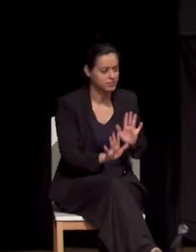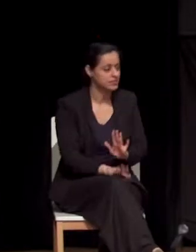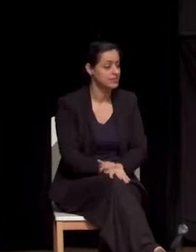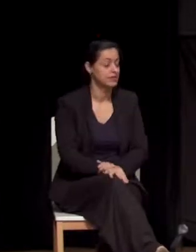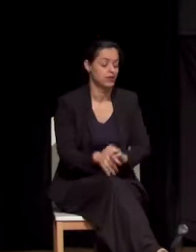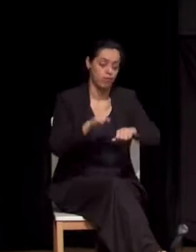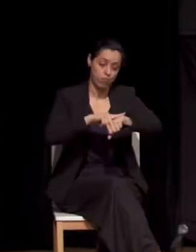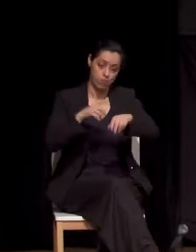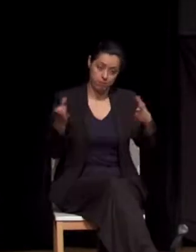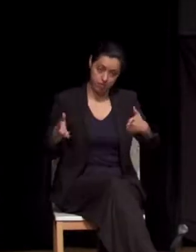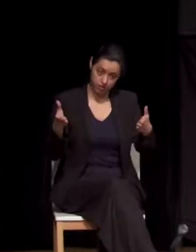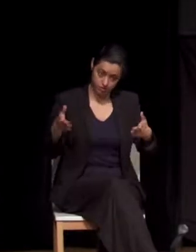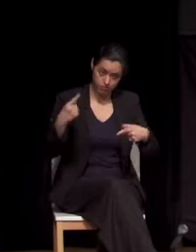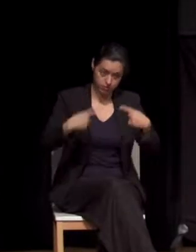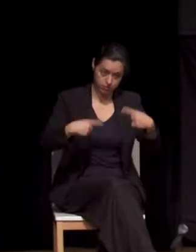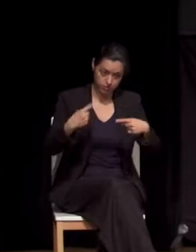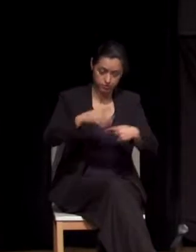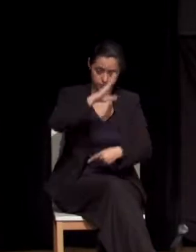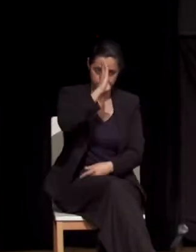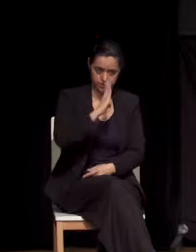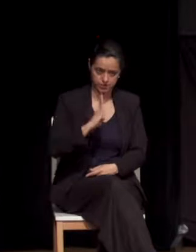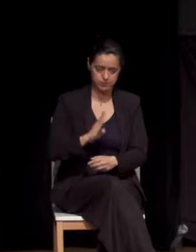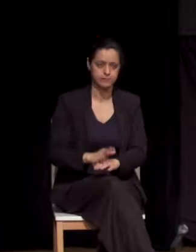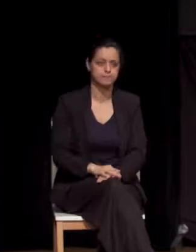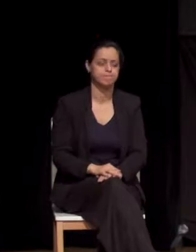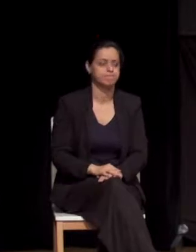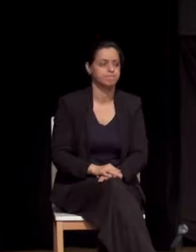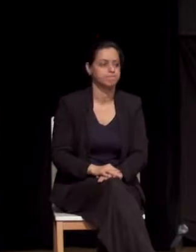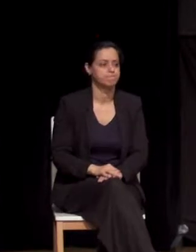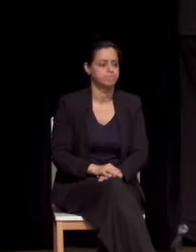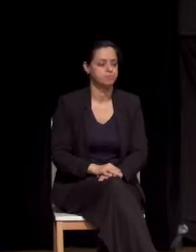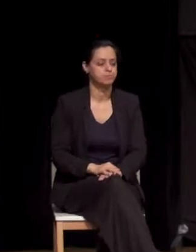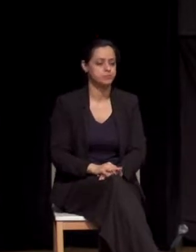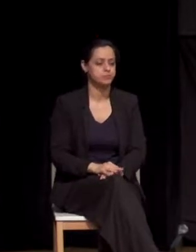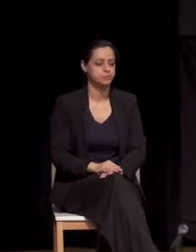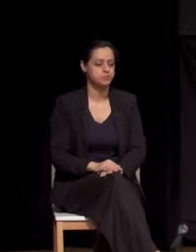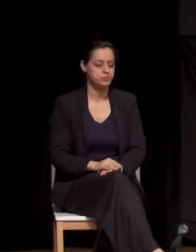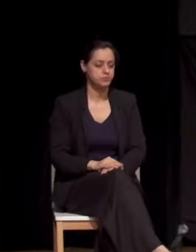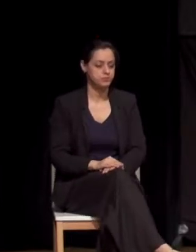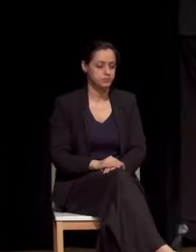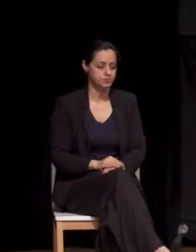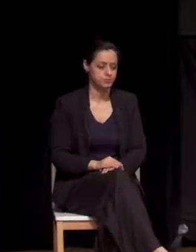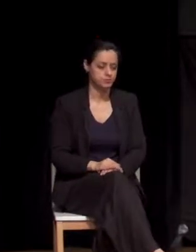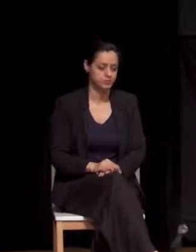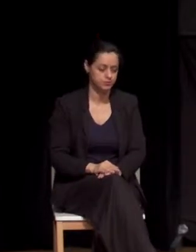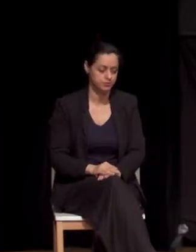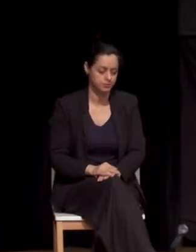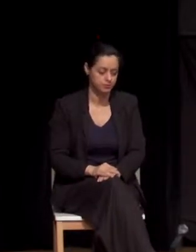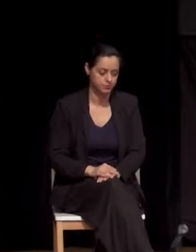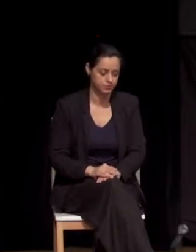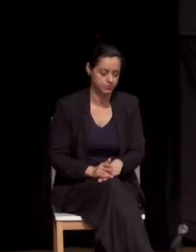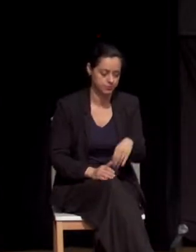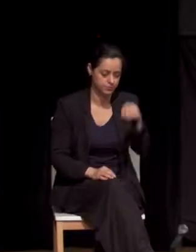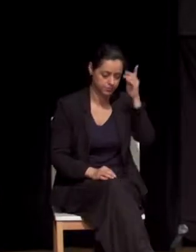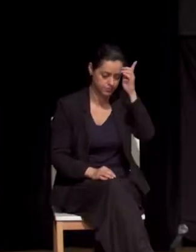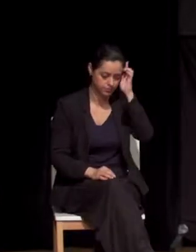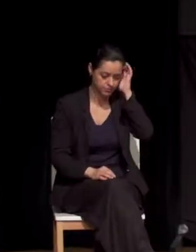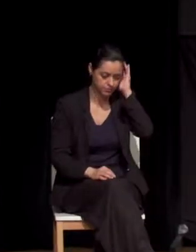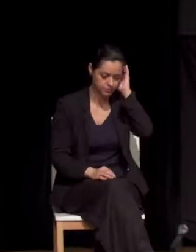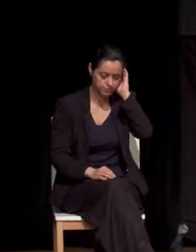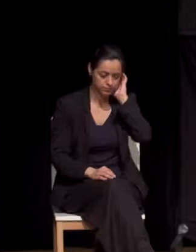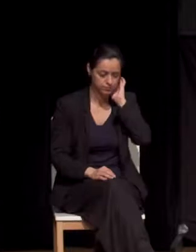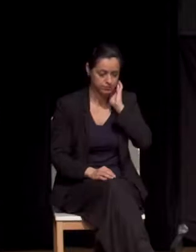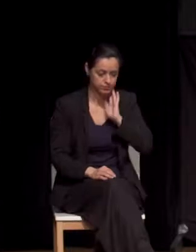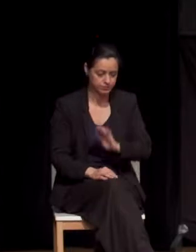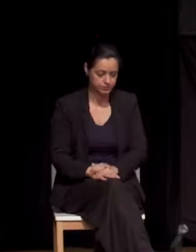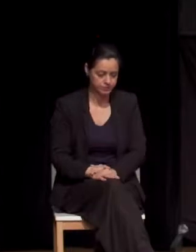política brasileira, esse impedimento do progresso que já foi feito, essa trava no progresso,